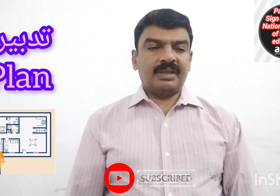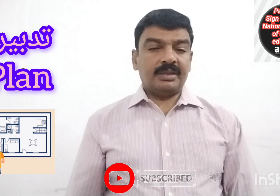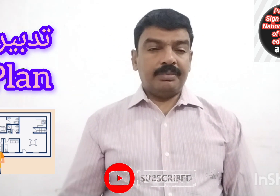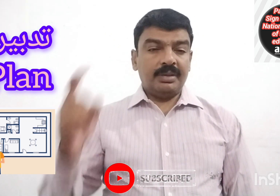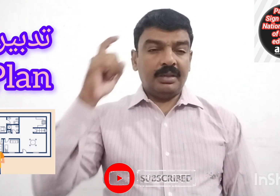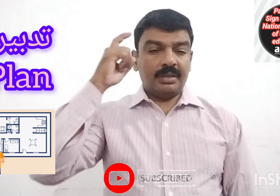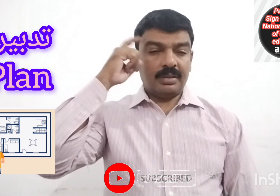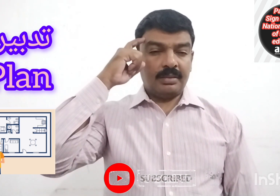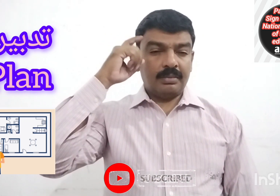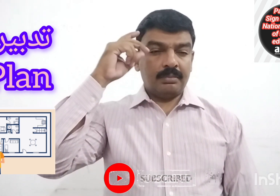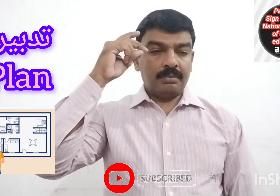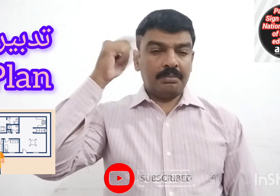तदबीर,